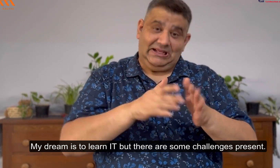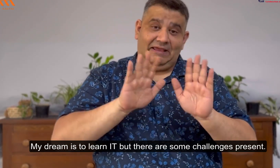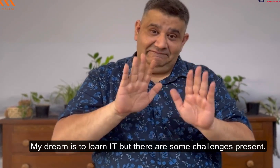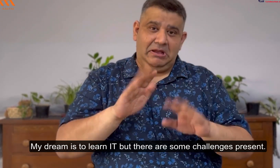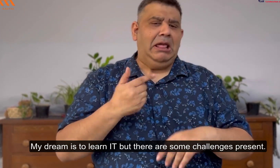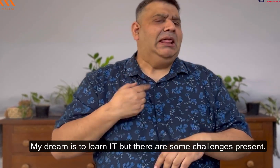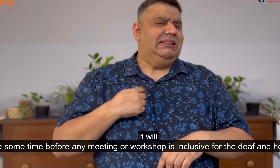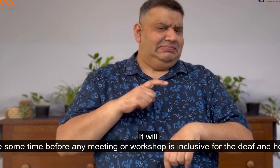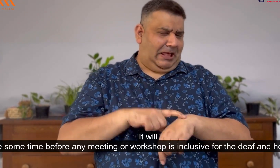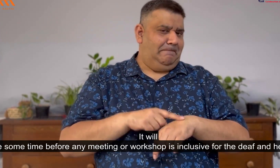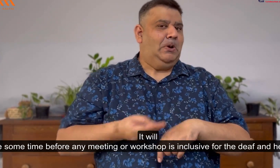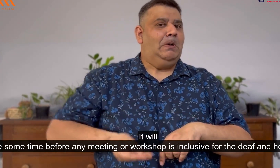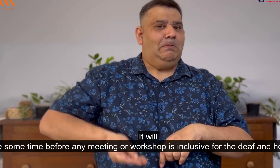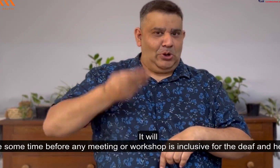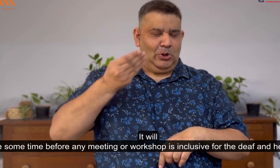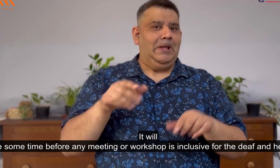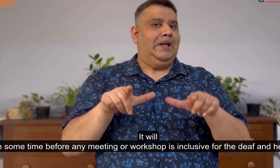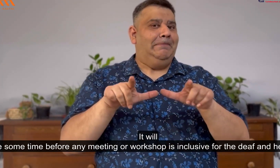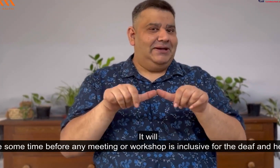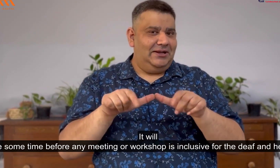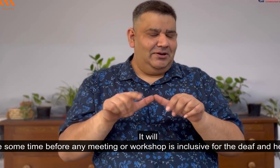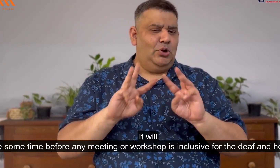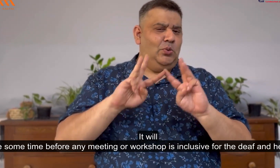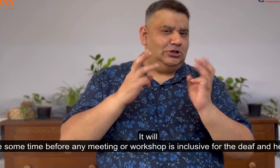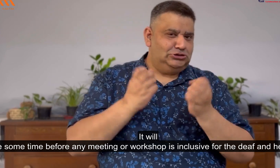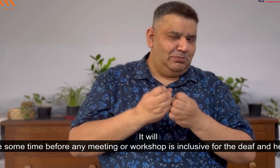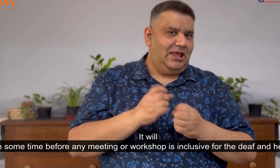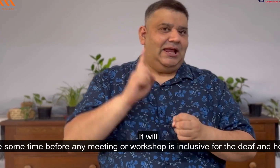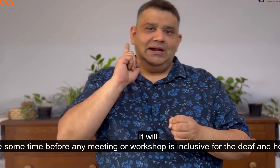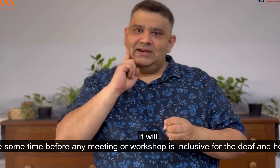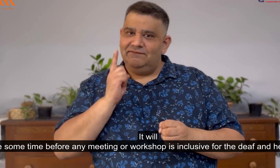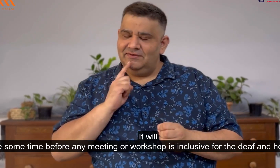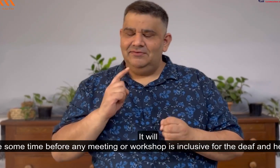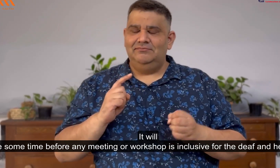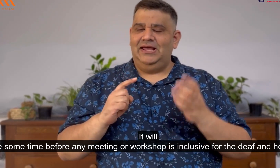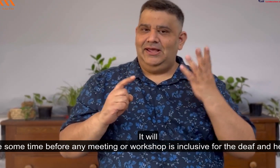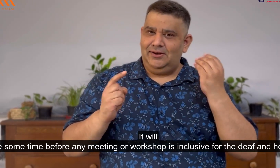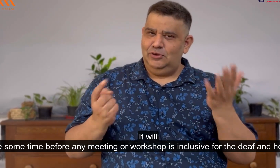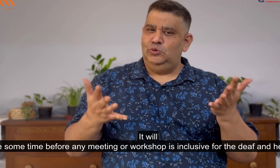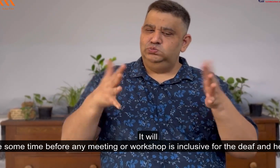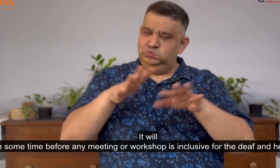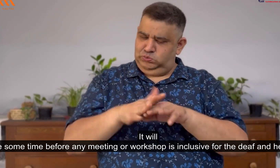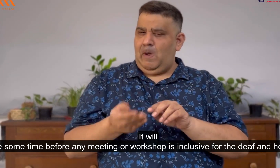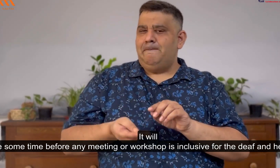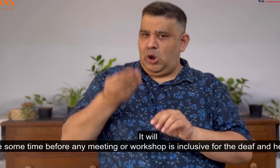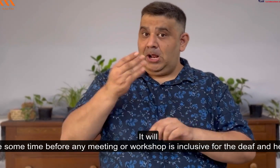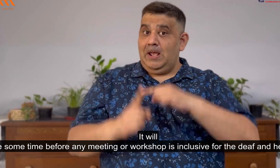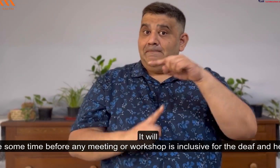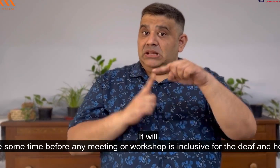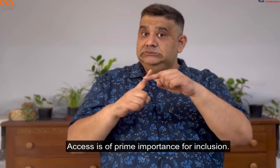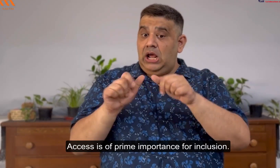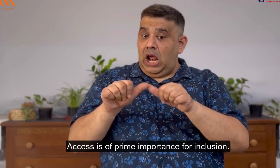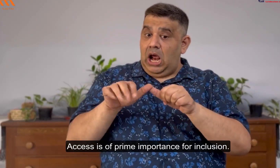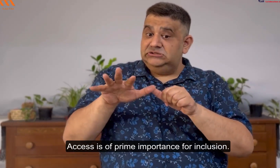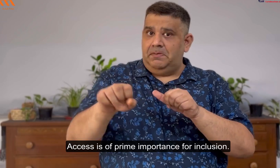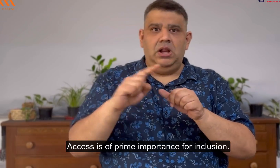भी बैठक या कार्यशाला को शामिल करने में कुछ समय लगेगा। समावेशन के लिए एक्सेस अत्यंत महत्वपूर्ण